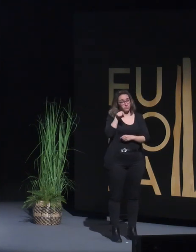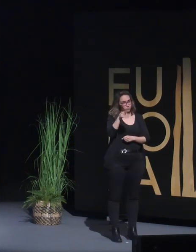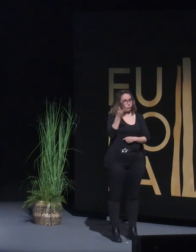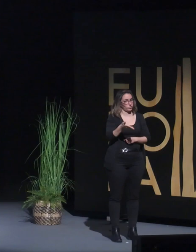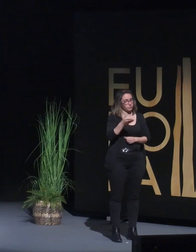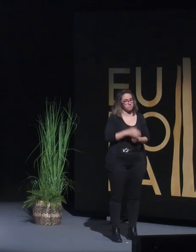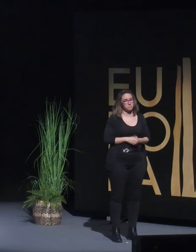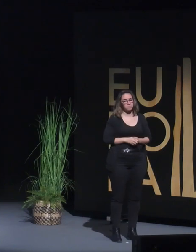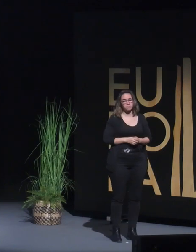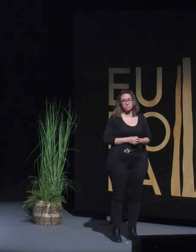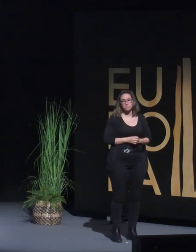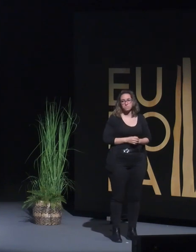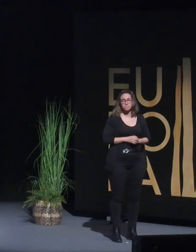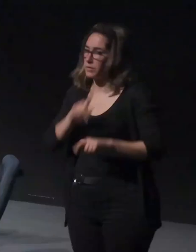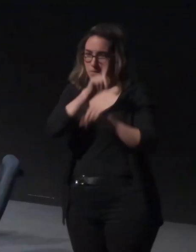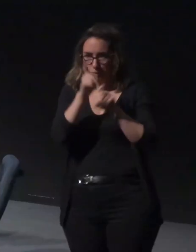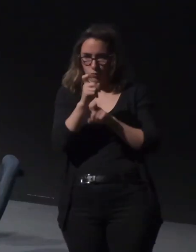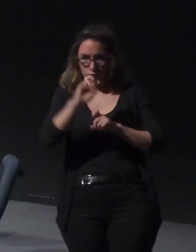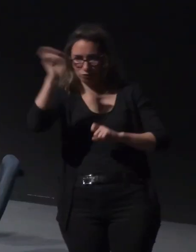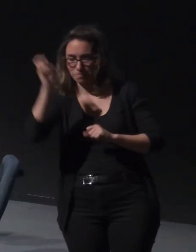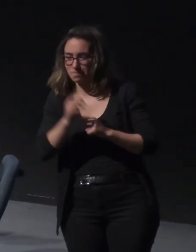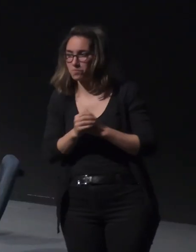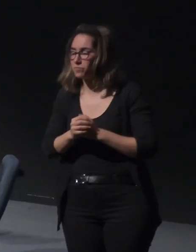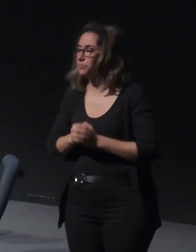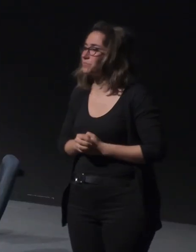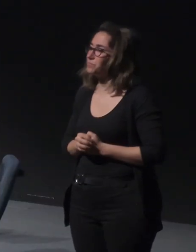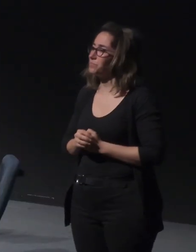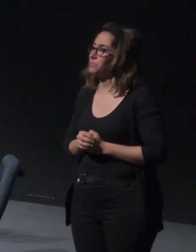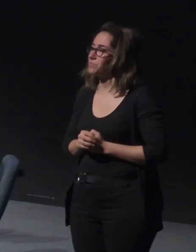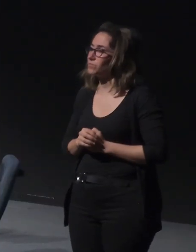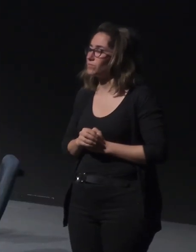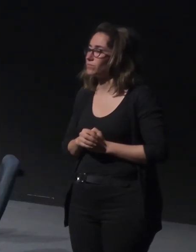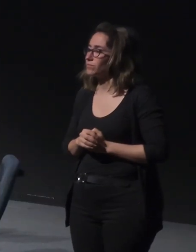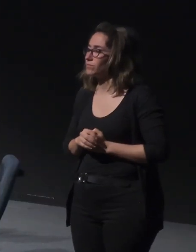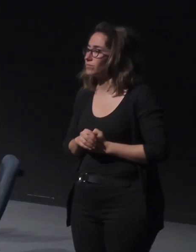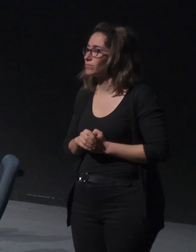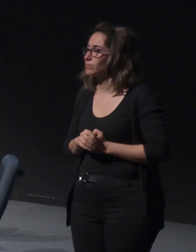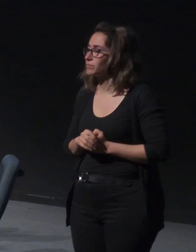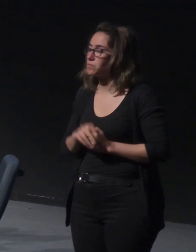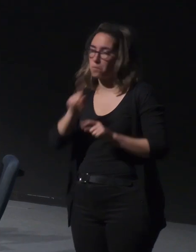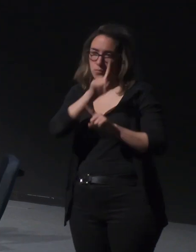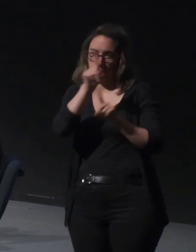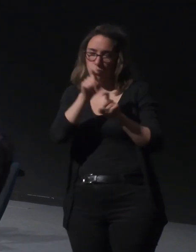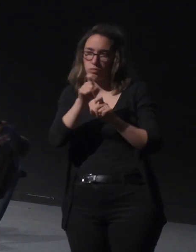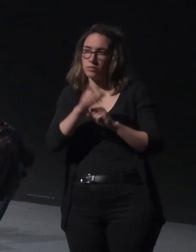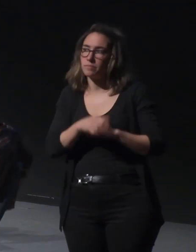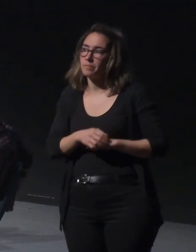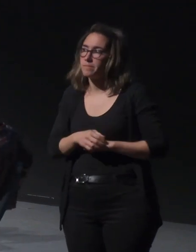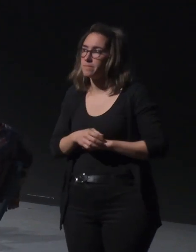sí. Vamos. Venga. Al lío. Al lío. Ante la pregunta...